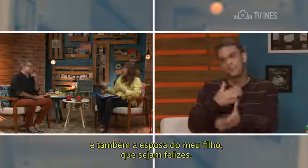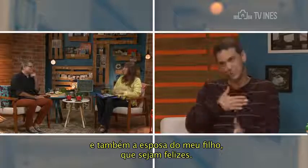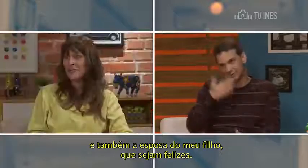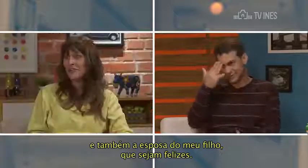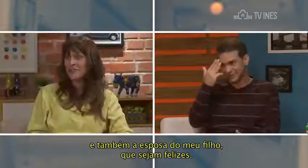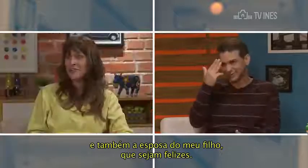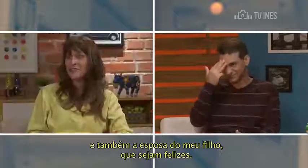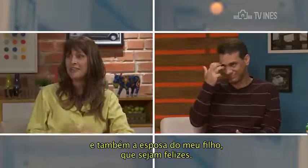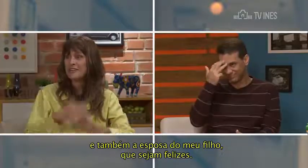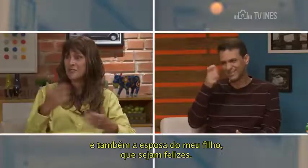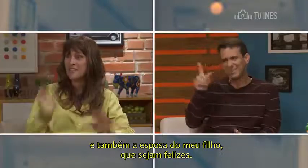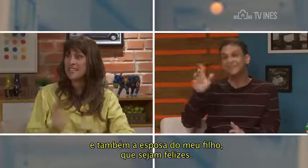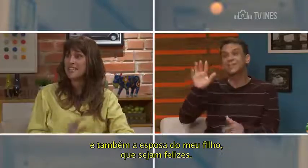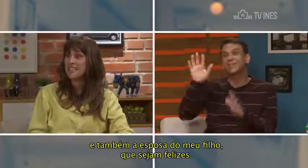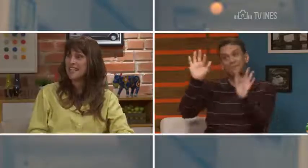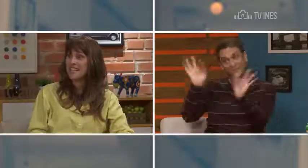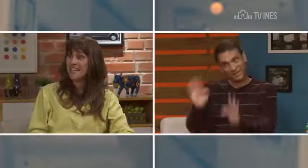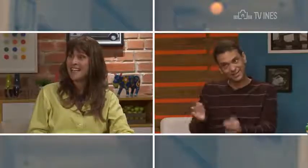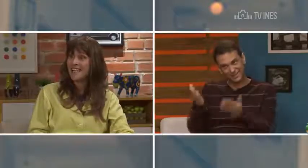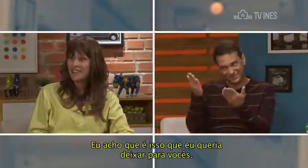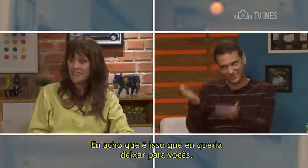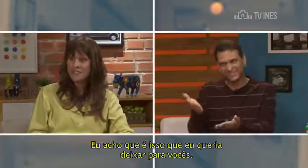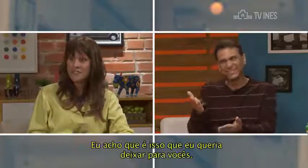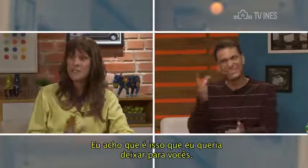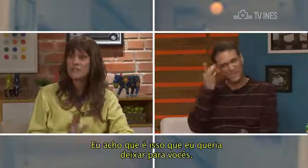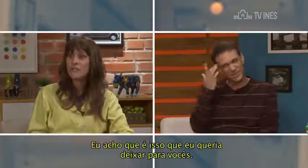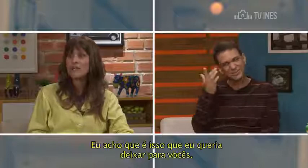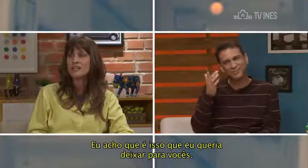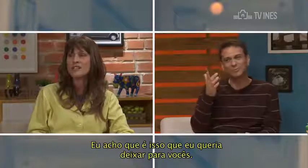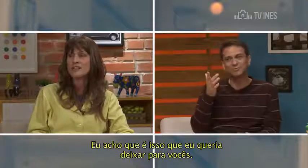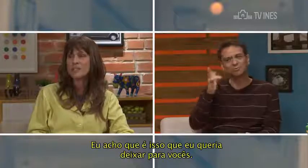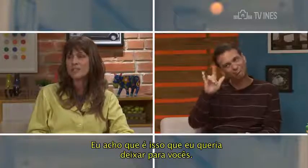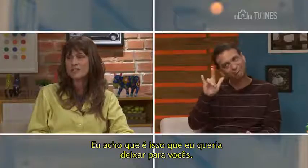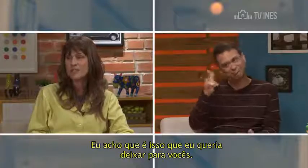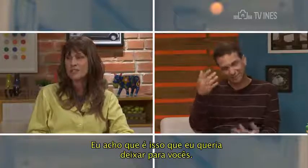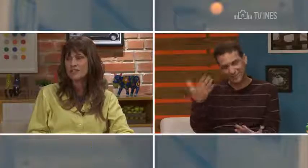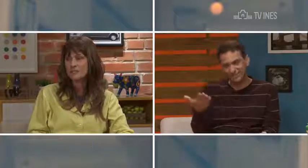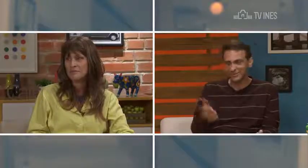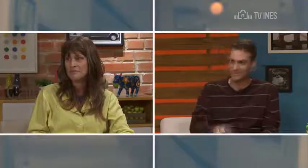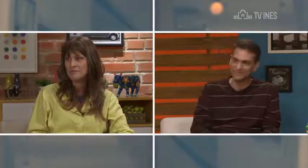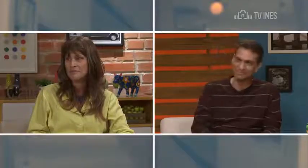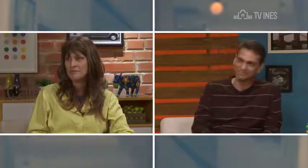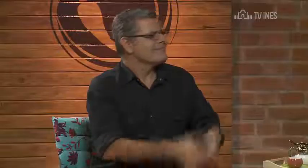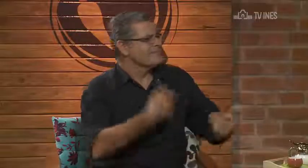do meu filho, que sejam felizes, né? Então, acho que é isso que eu queria deixar para vocês.